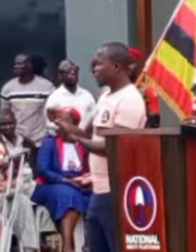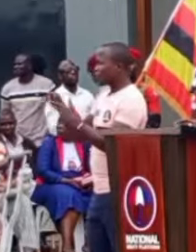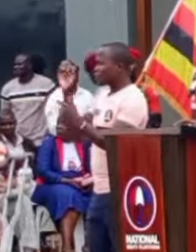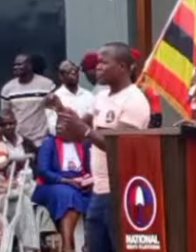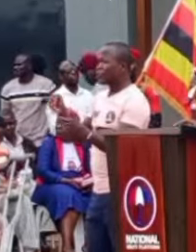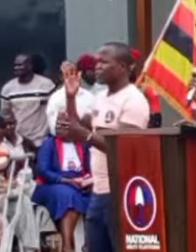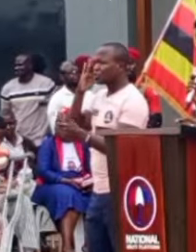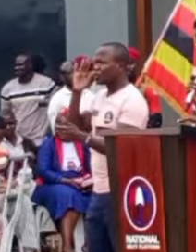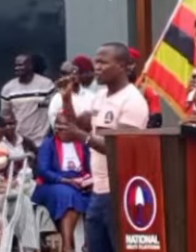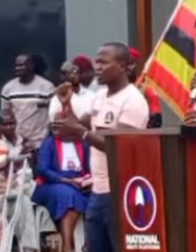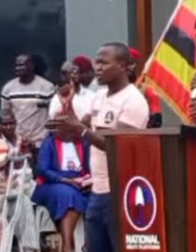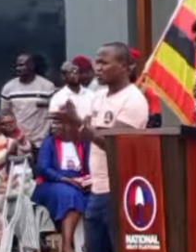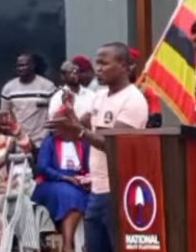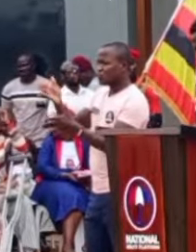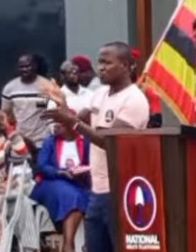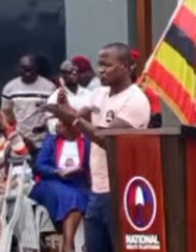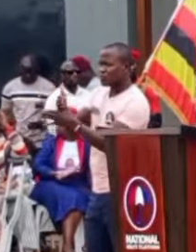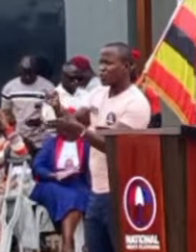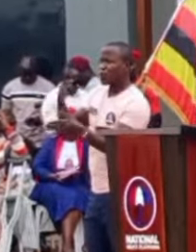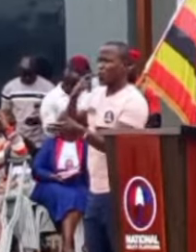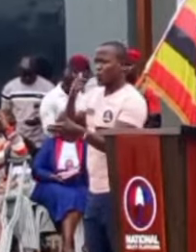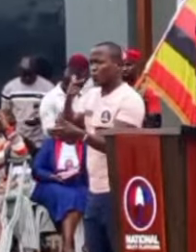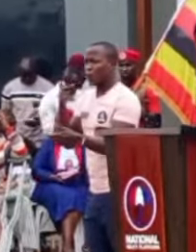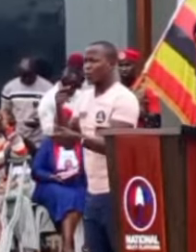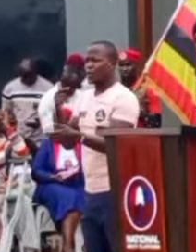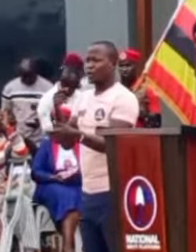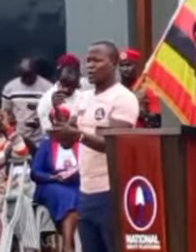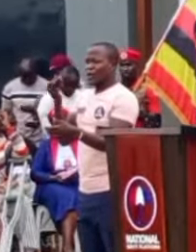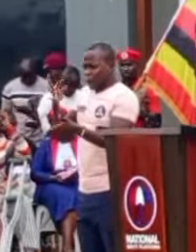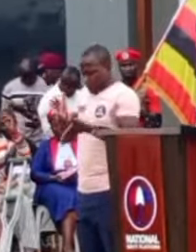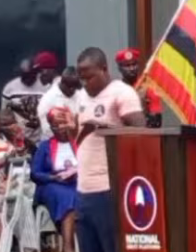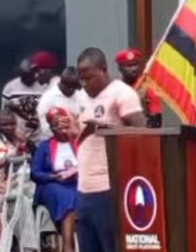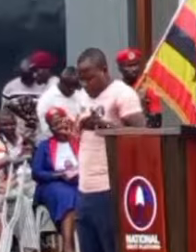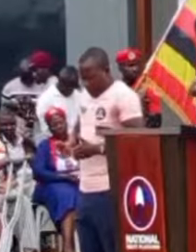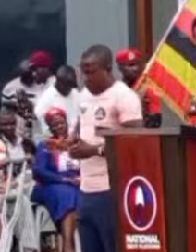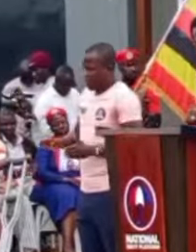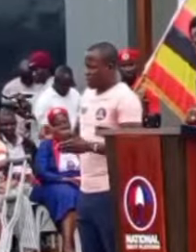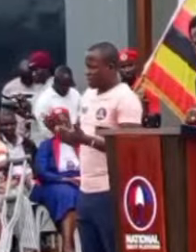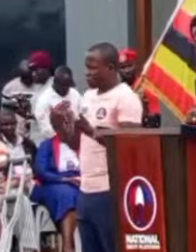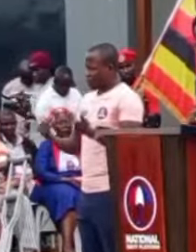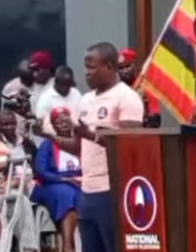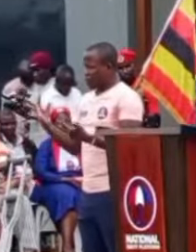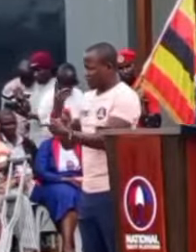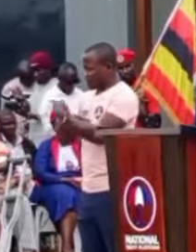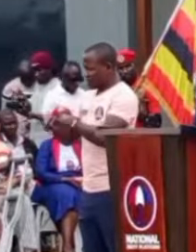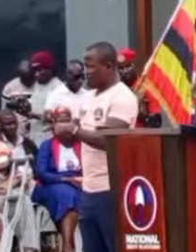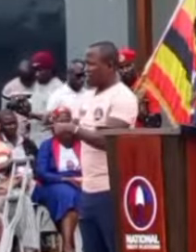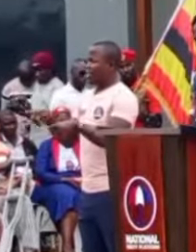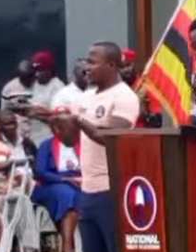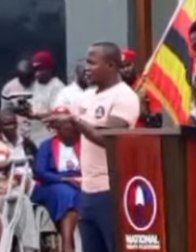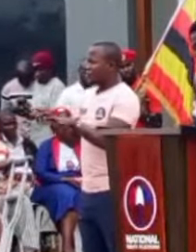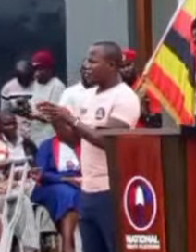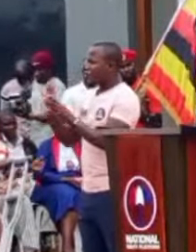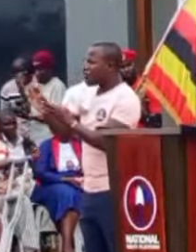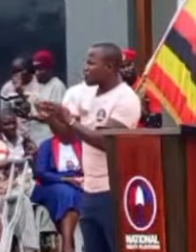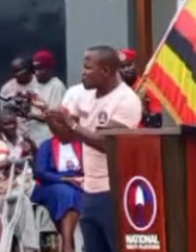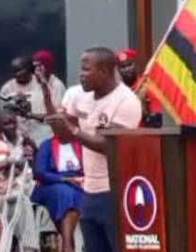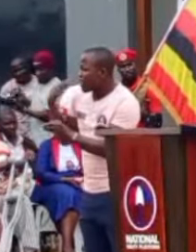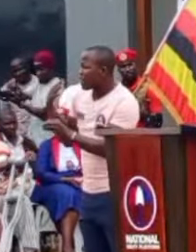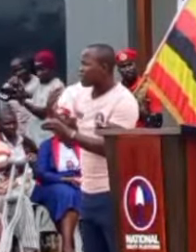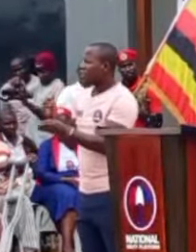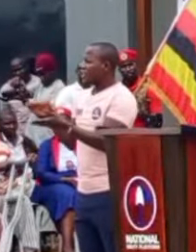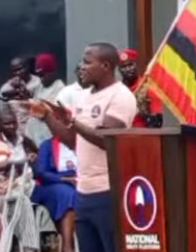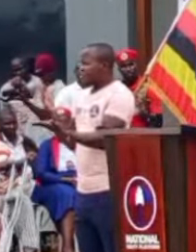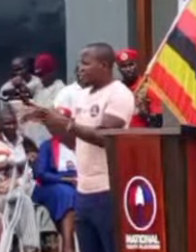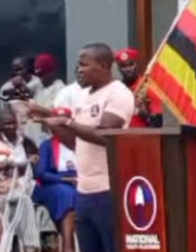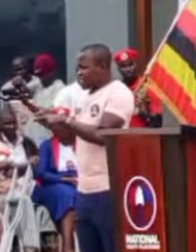mulina okumanya nti kobeere minisita koberaani ojja oba tozadde mwana bwatyo muganda wajja muzaala oba gwe kennyini